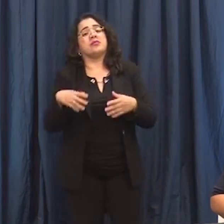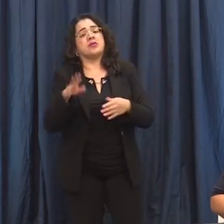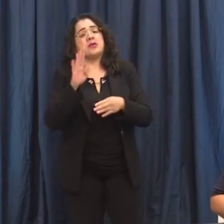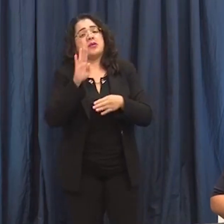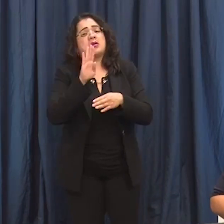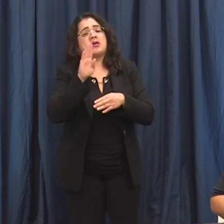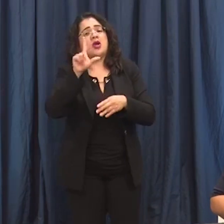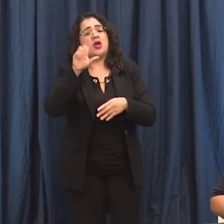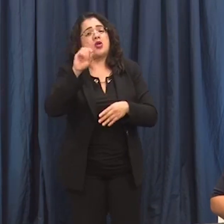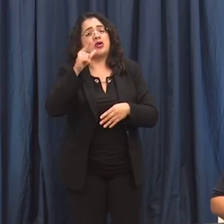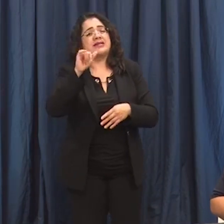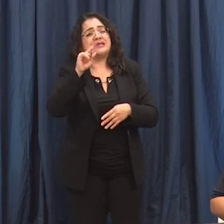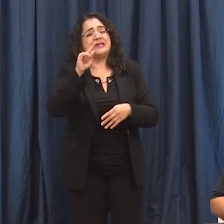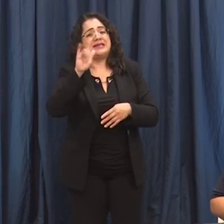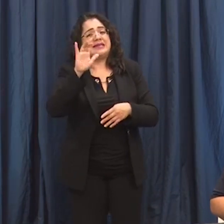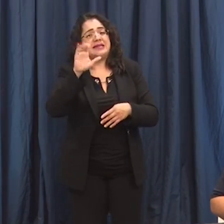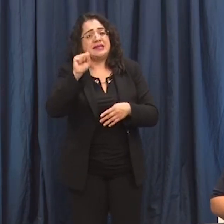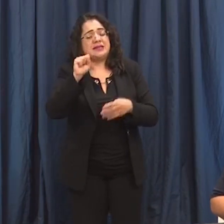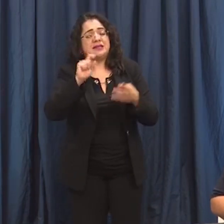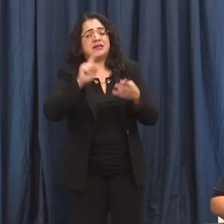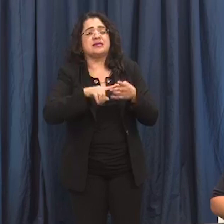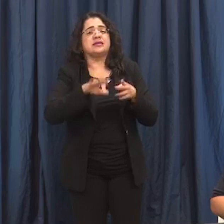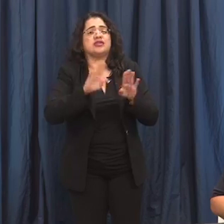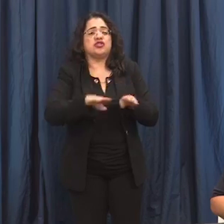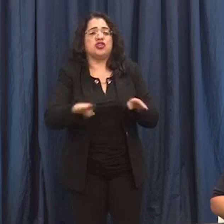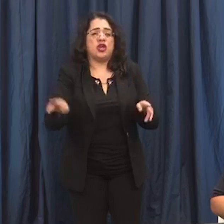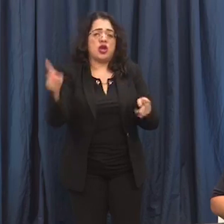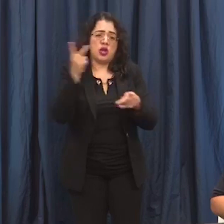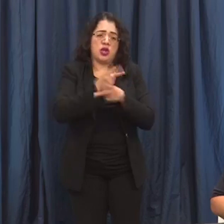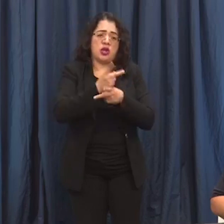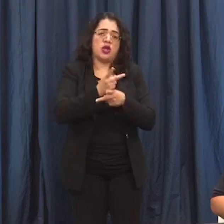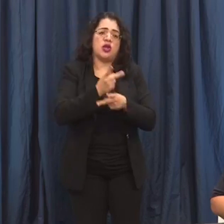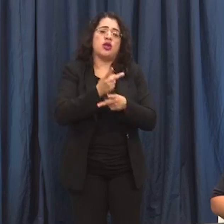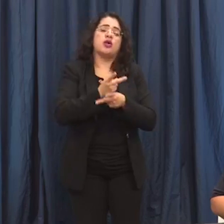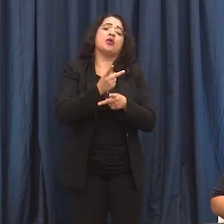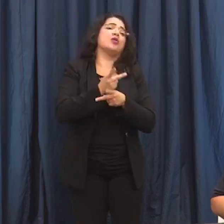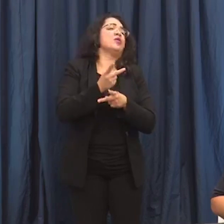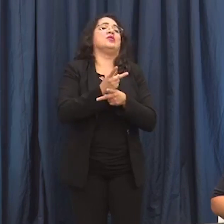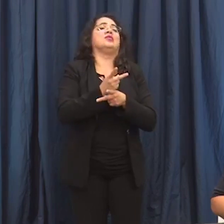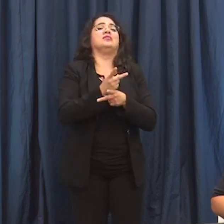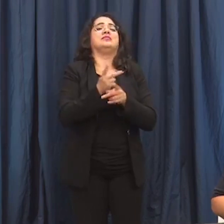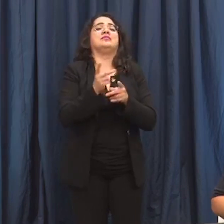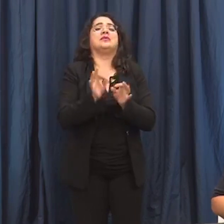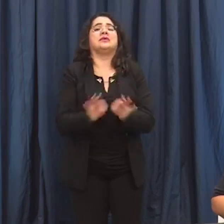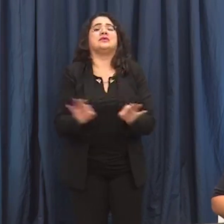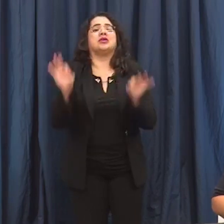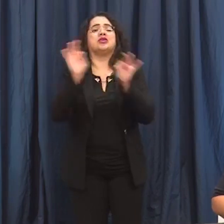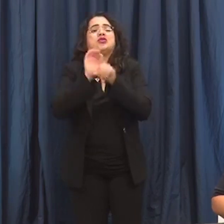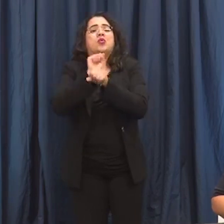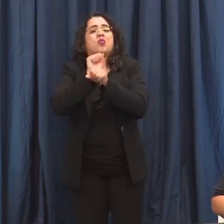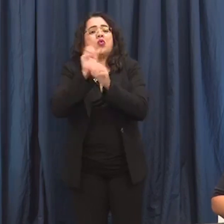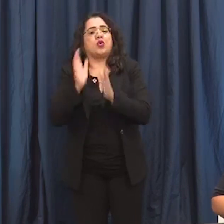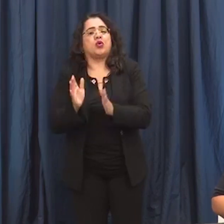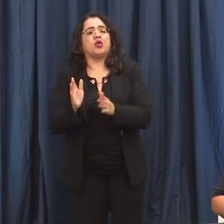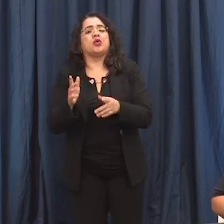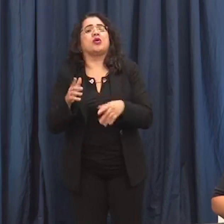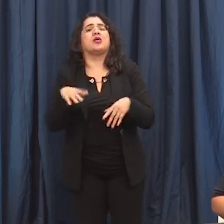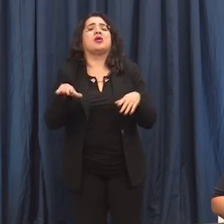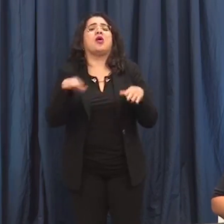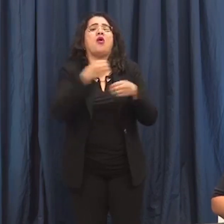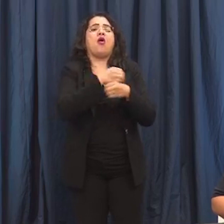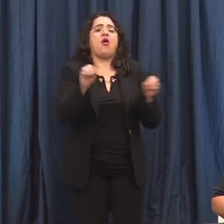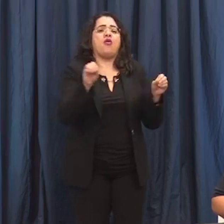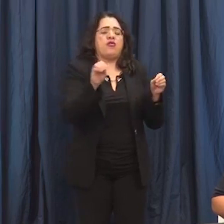de logísticas, cuidado de niños para aquellos fuera de la fuerza laboral esencial, negocio basado en las